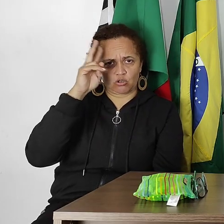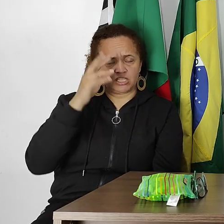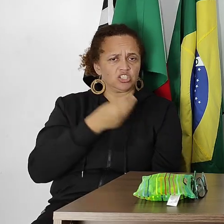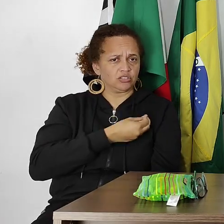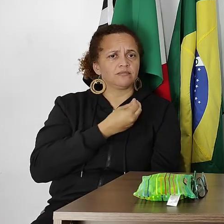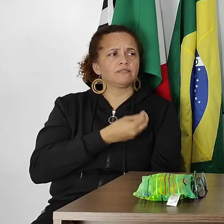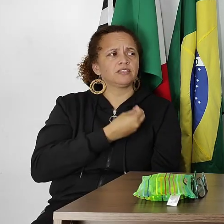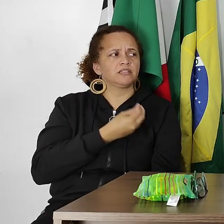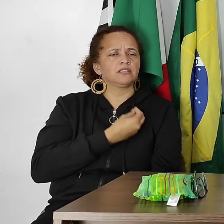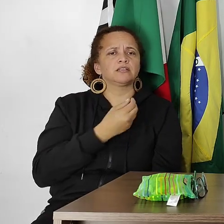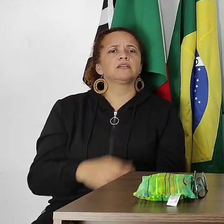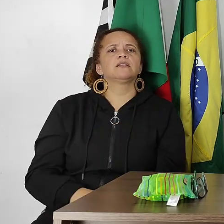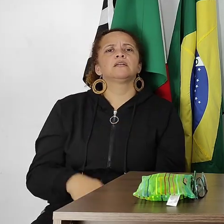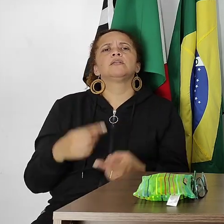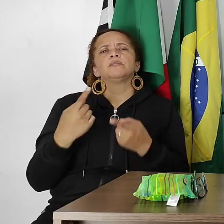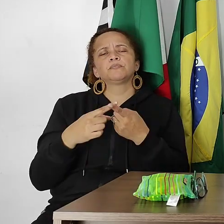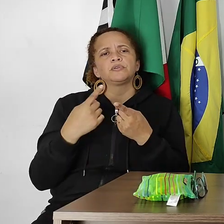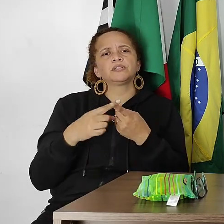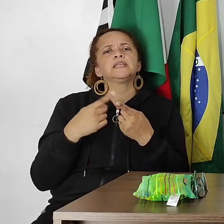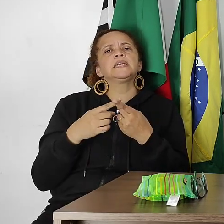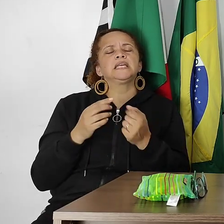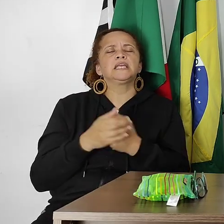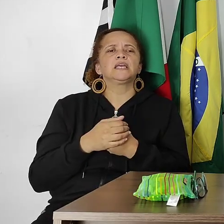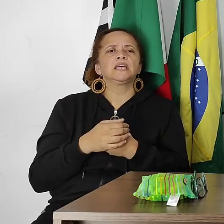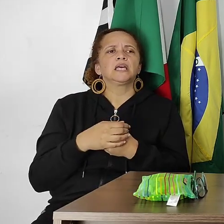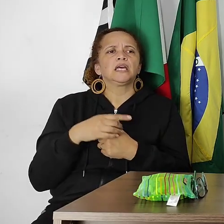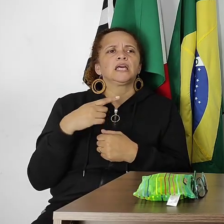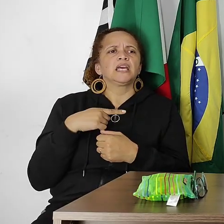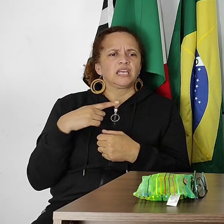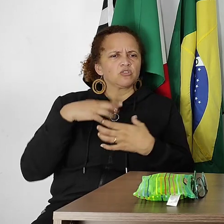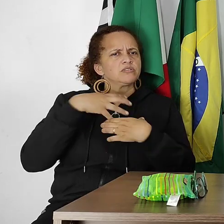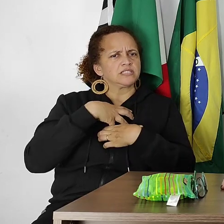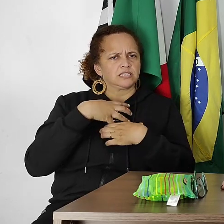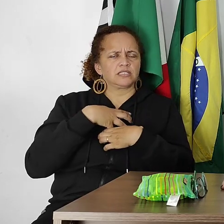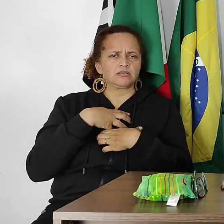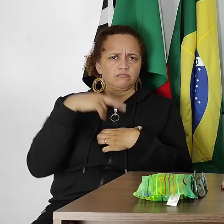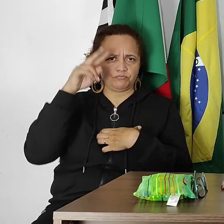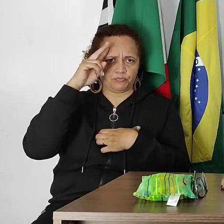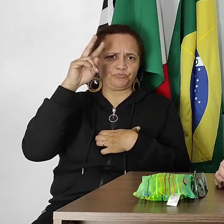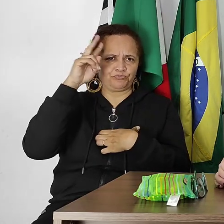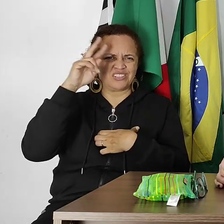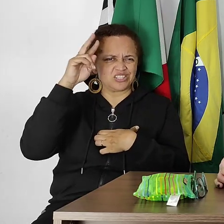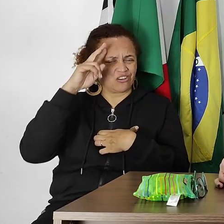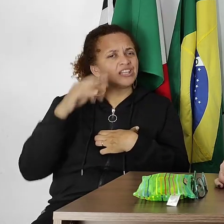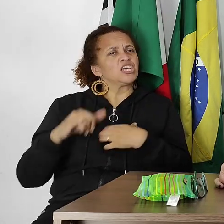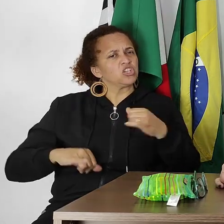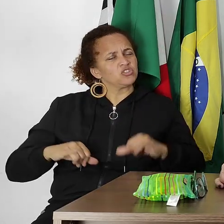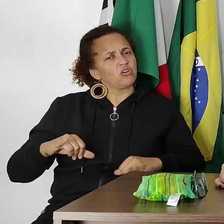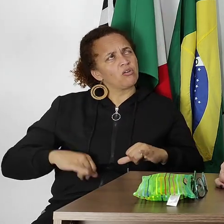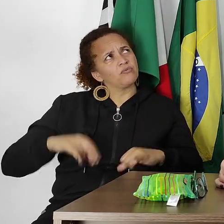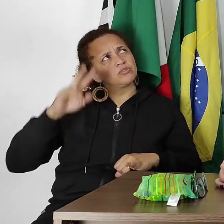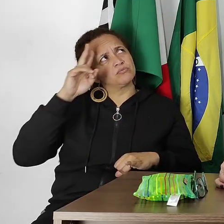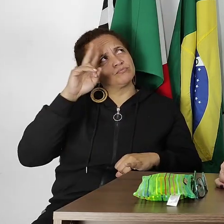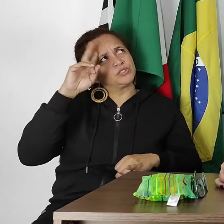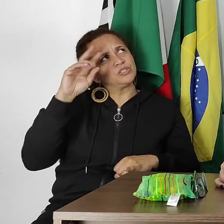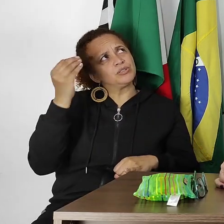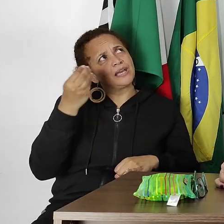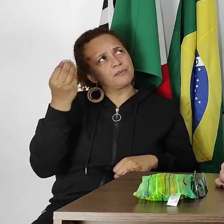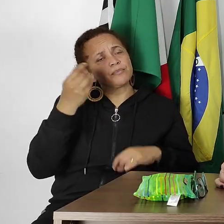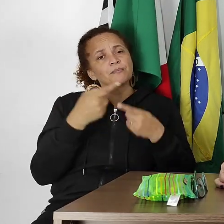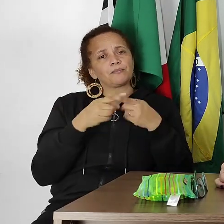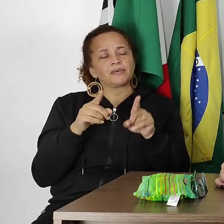né, é dolorido, mas é bom que eu conte. Então, minha história